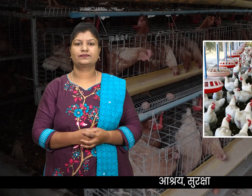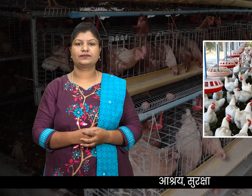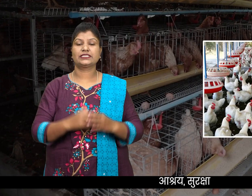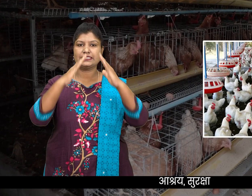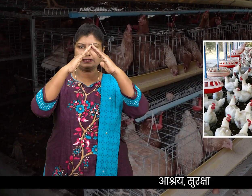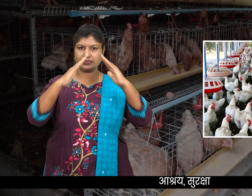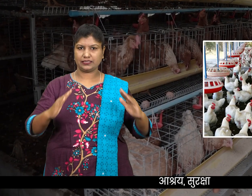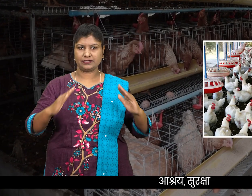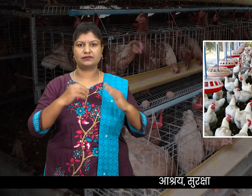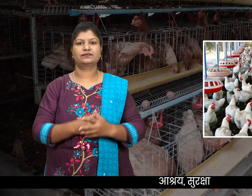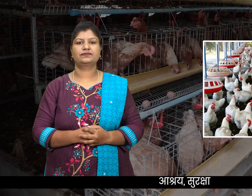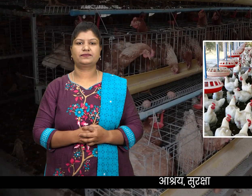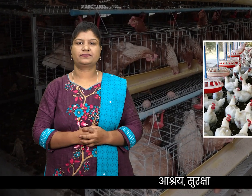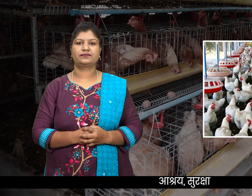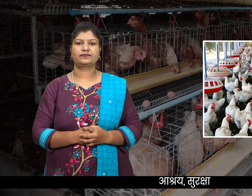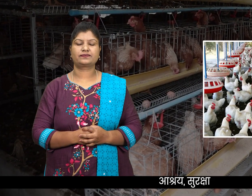आश्रय, सुरक्षा